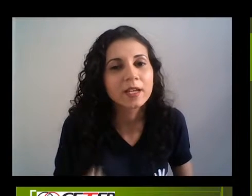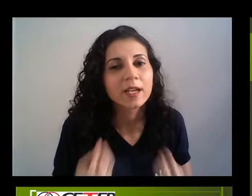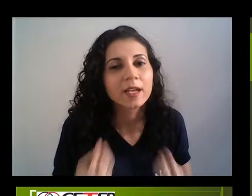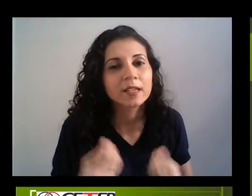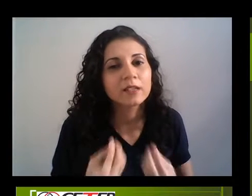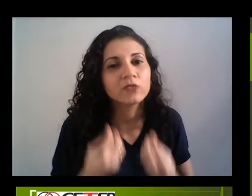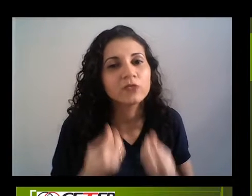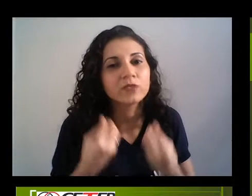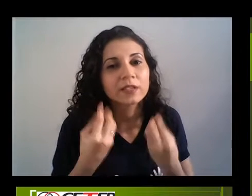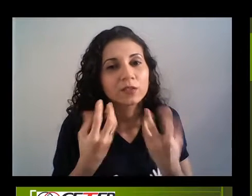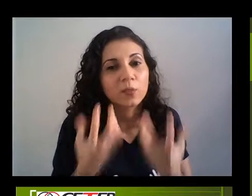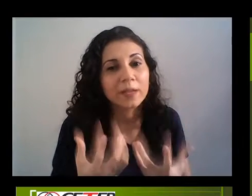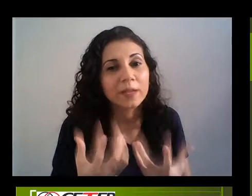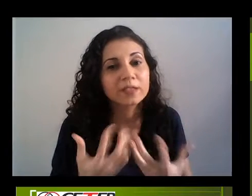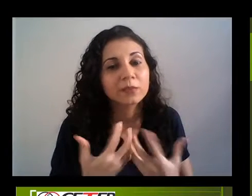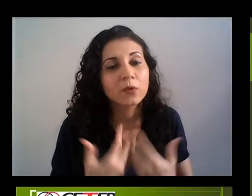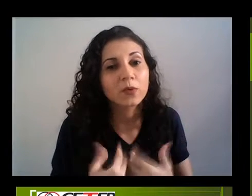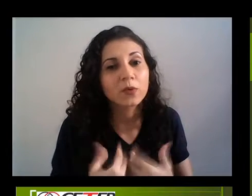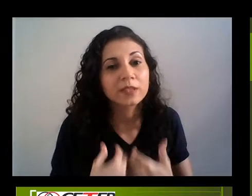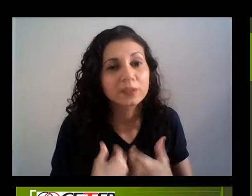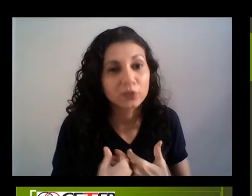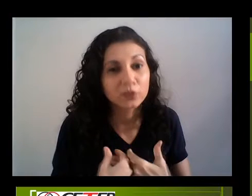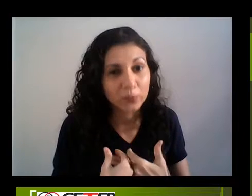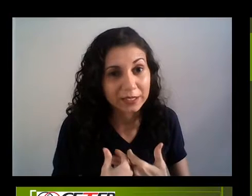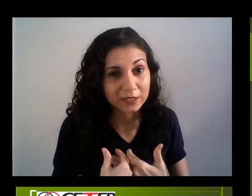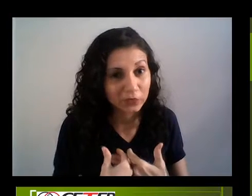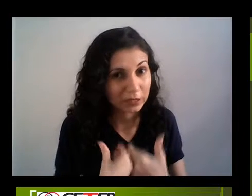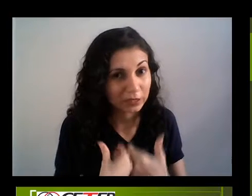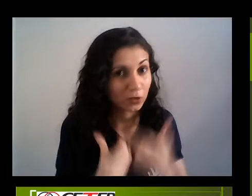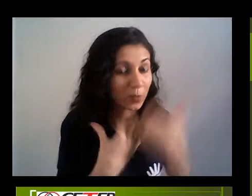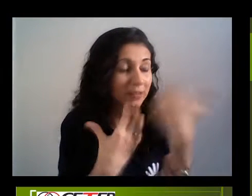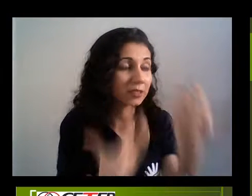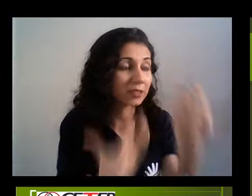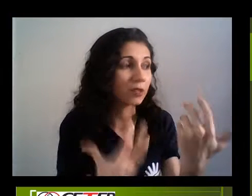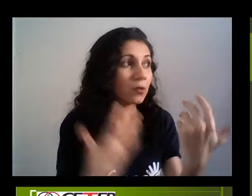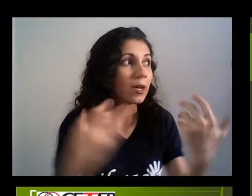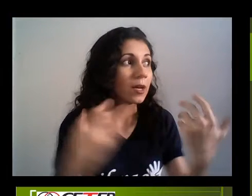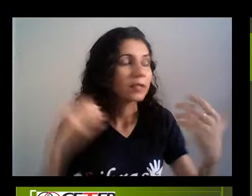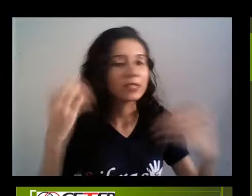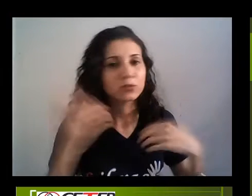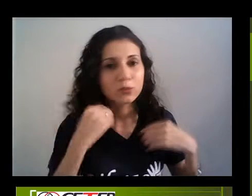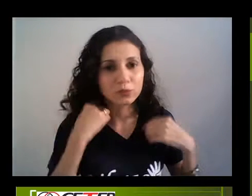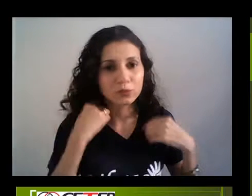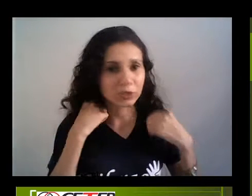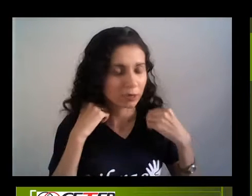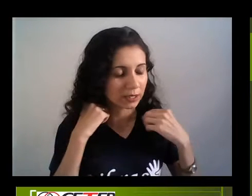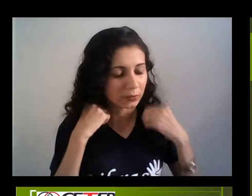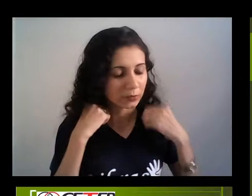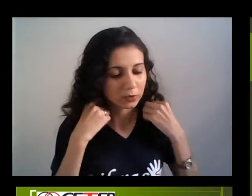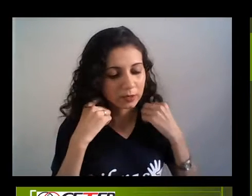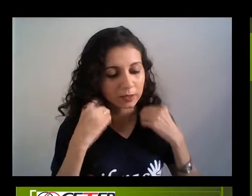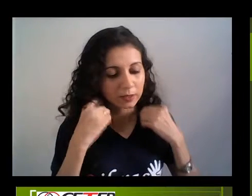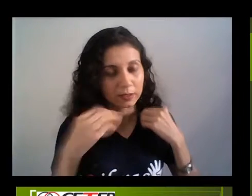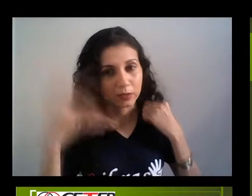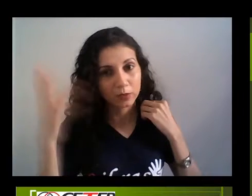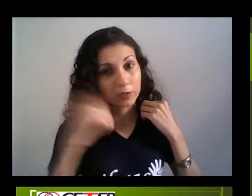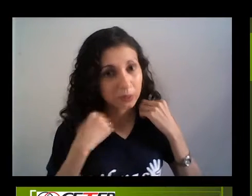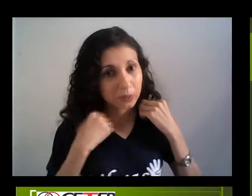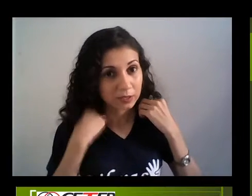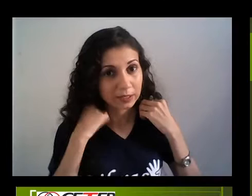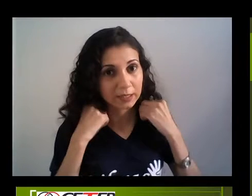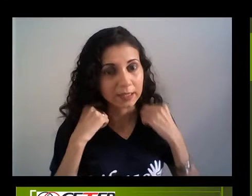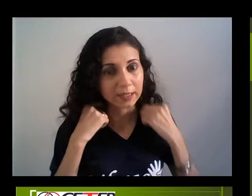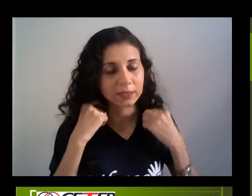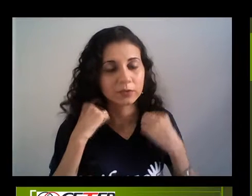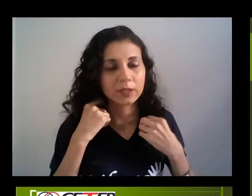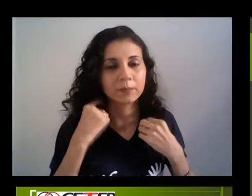frase. Então, você adormece, meu coração enobrece. Você adormece. Então, dentro do contexto aí da música, que é uma